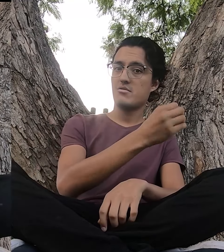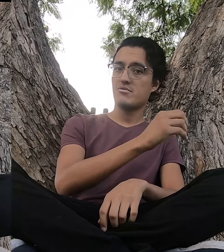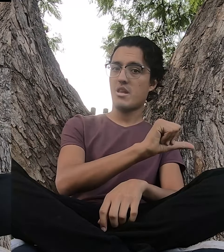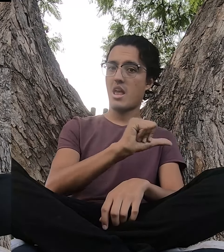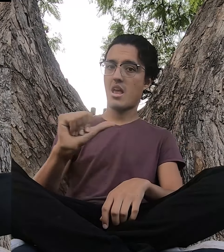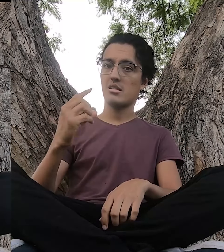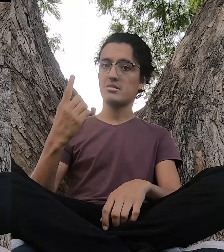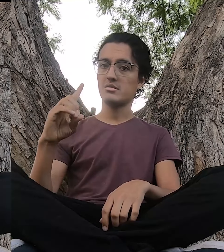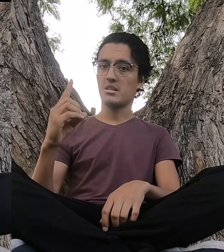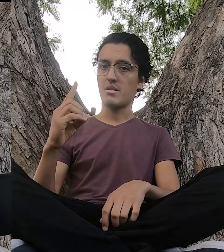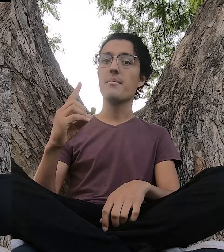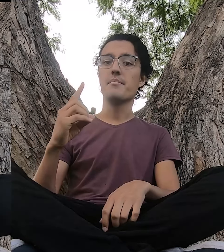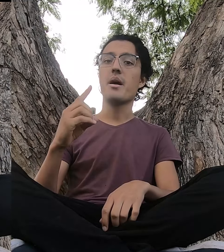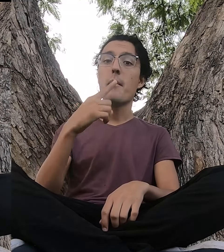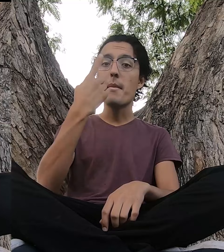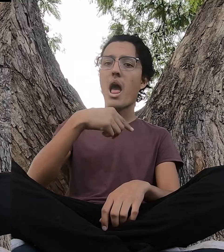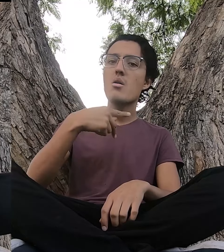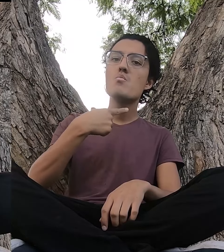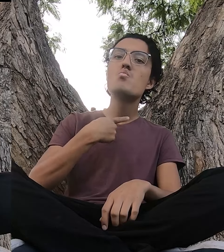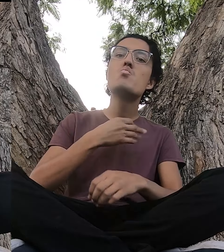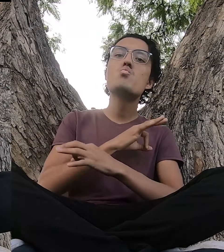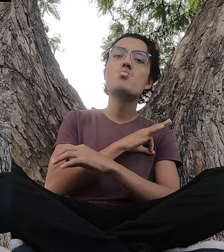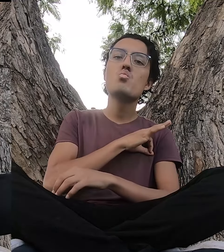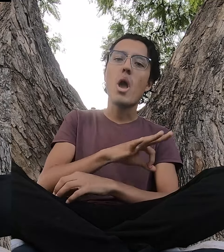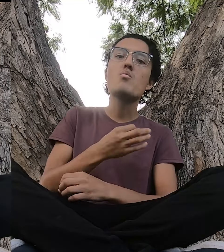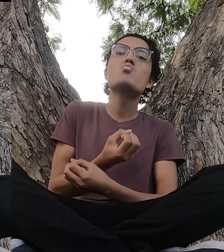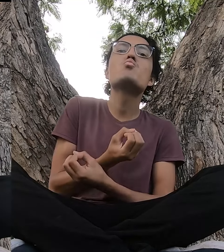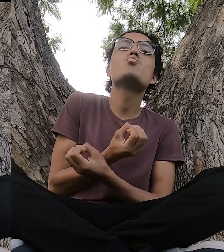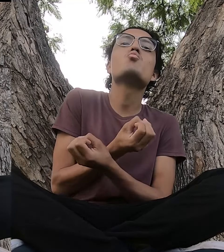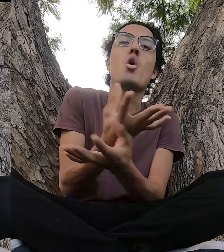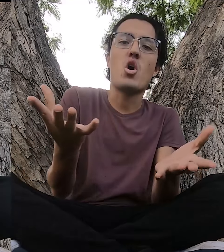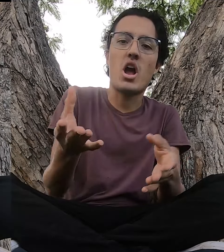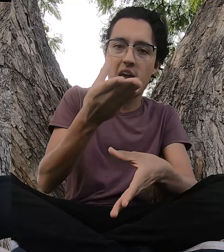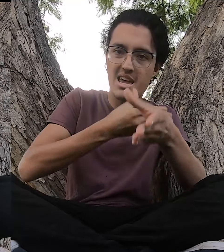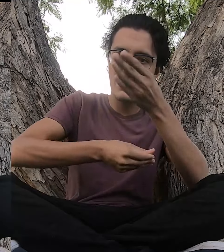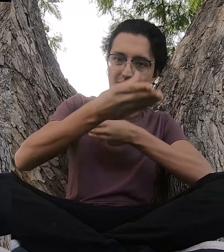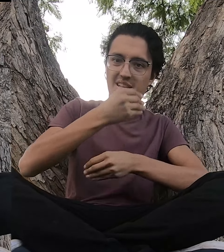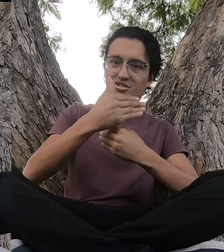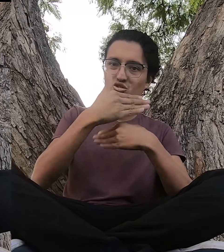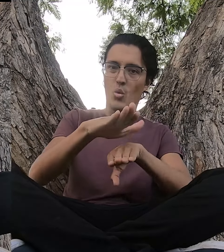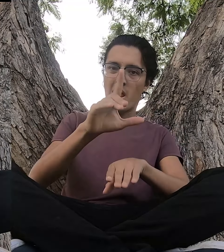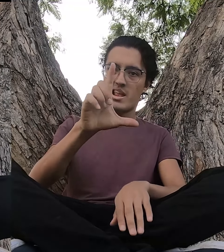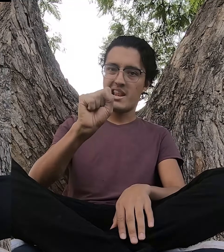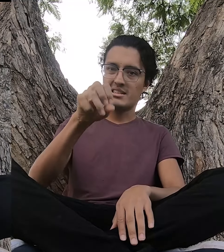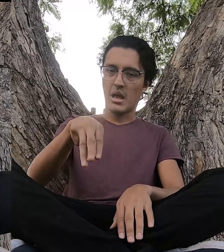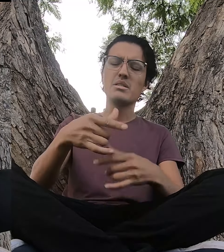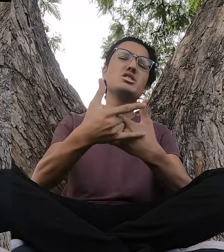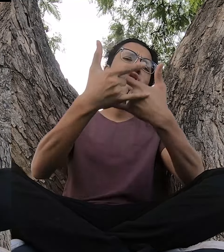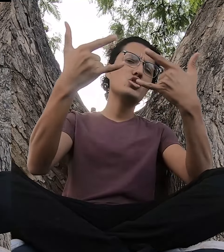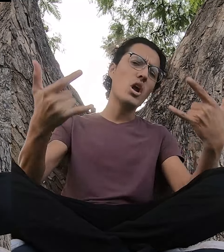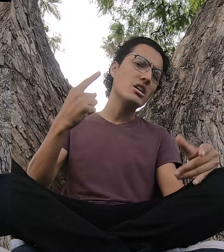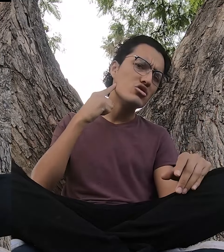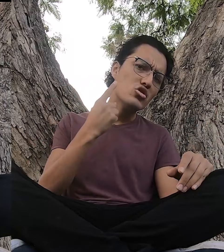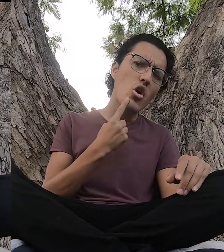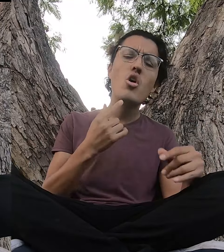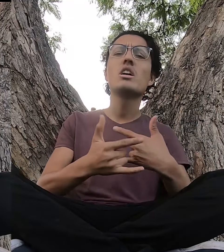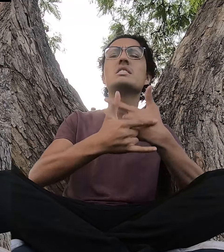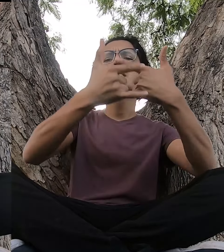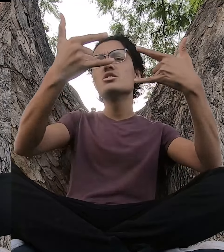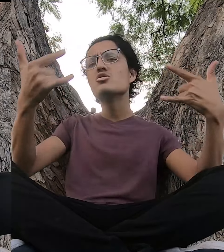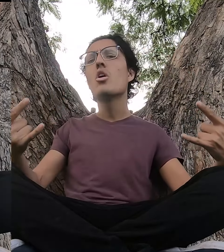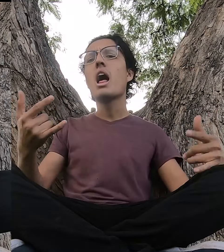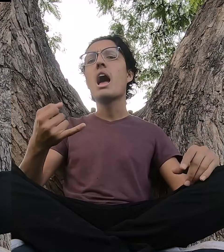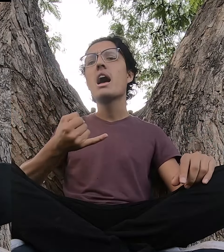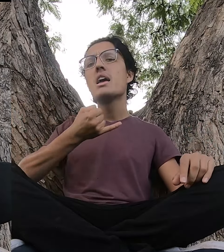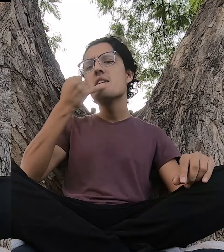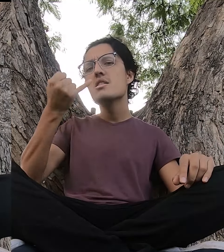que se llevará a cabo de octubre a diciembre para que podamos conocer y aprender sobre la lengua de señas, historia de las personas sordas,